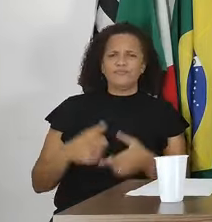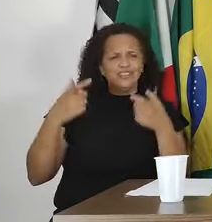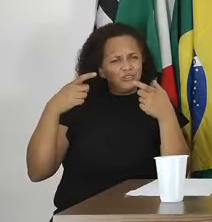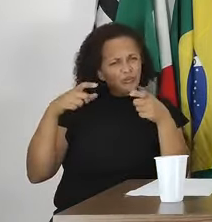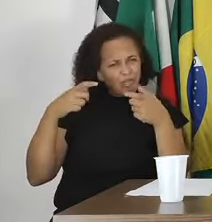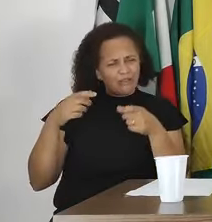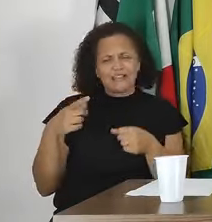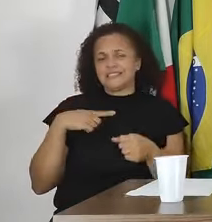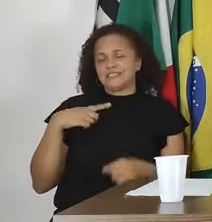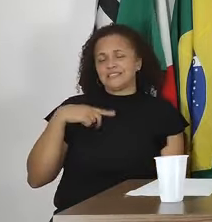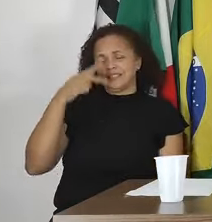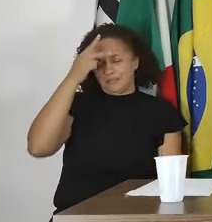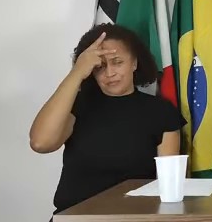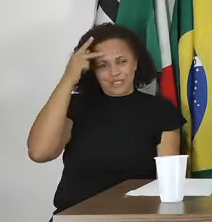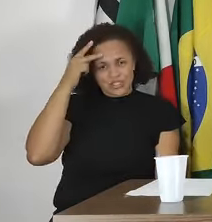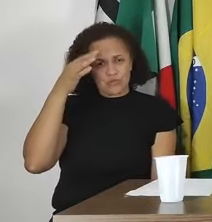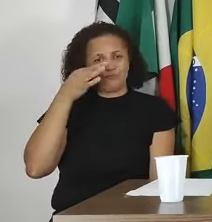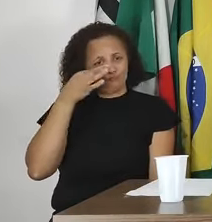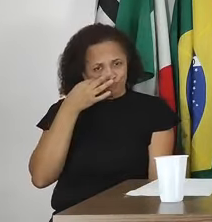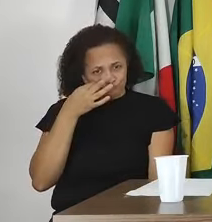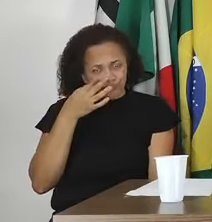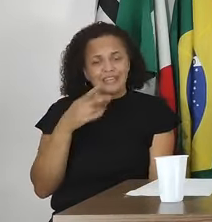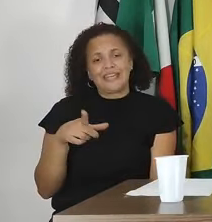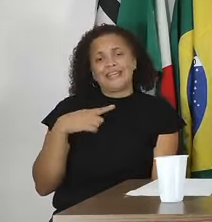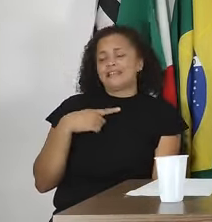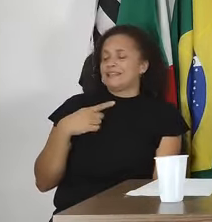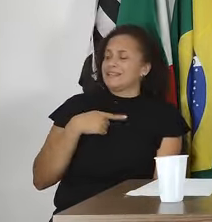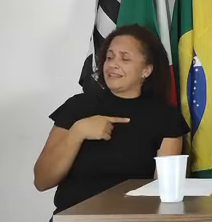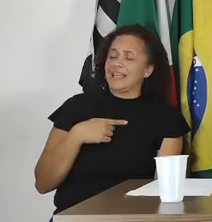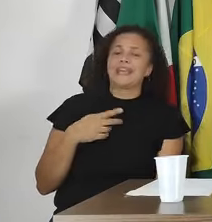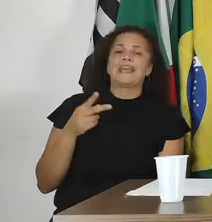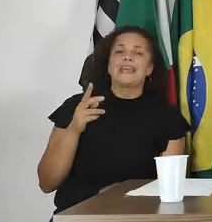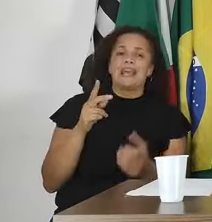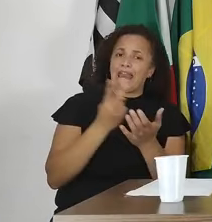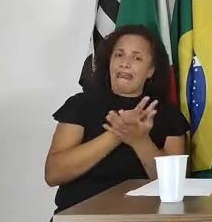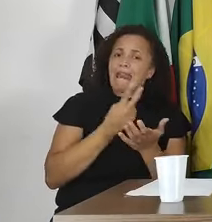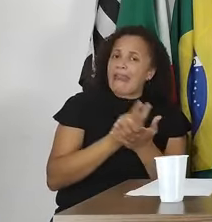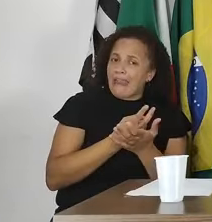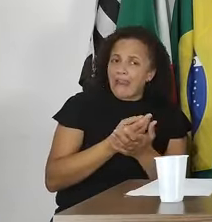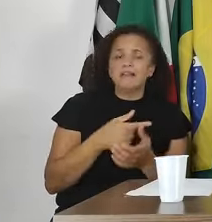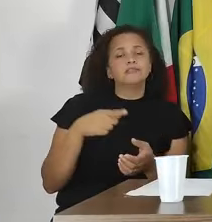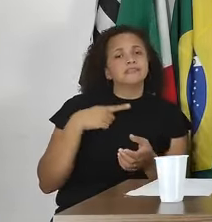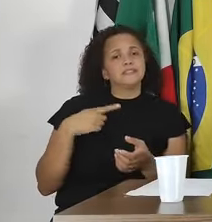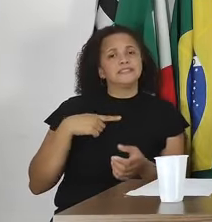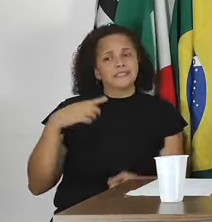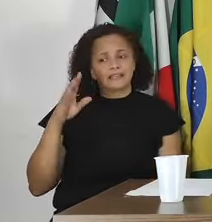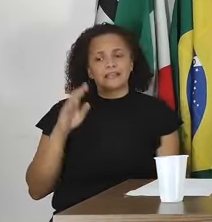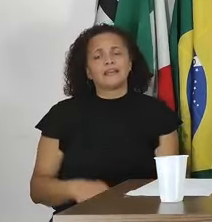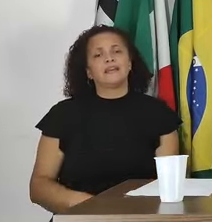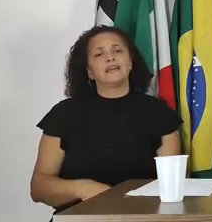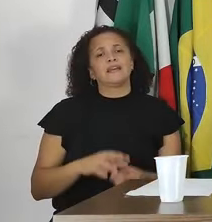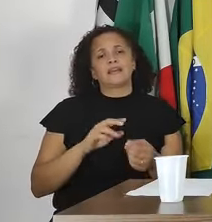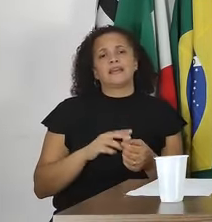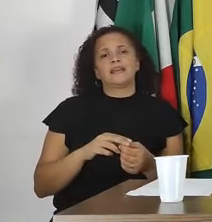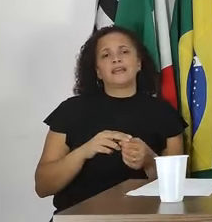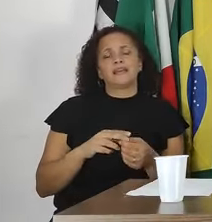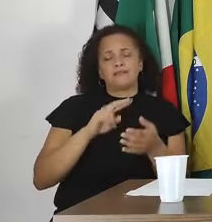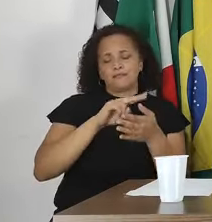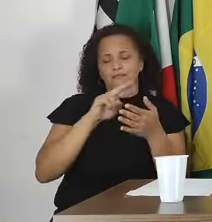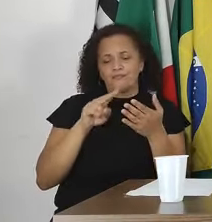sabe que tem falha. E qual é o nosso papel como cristão, né? Ajudar a levantar,